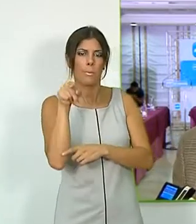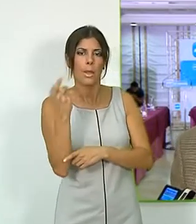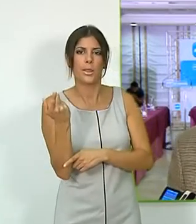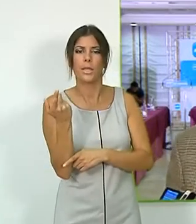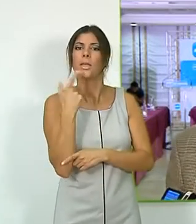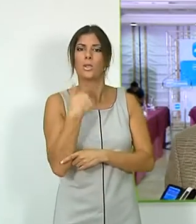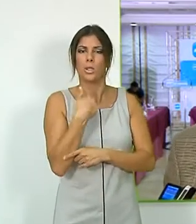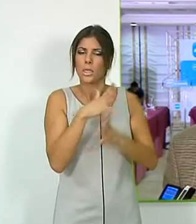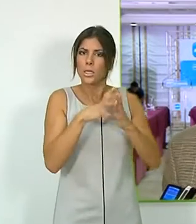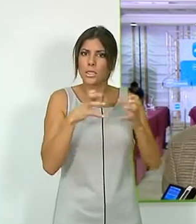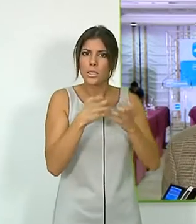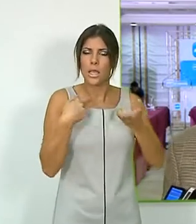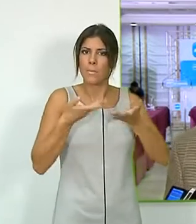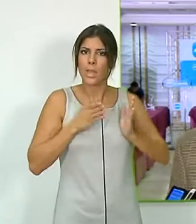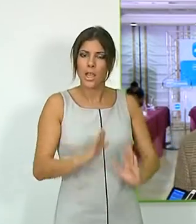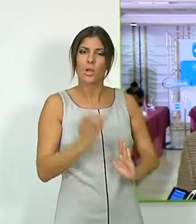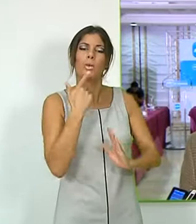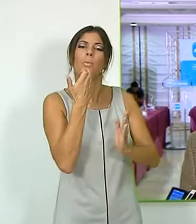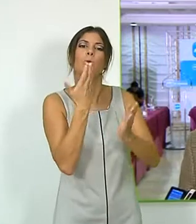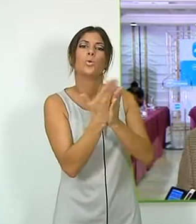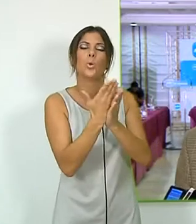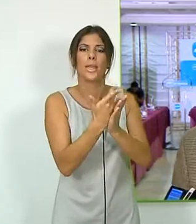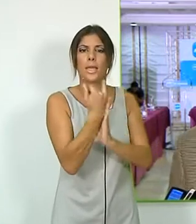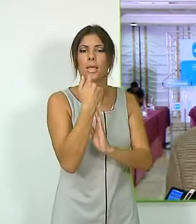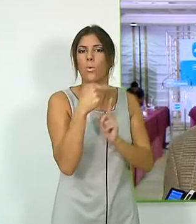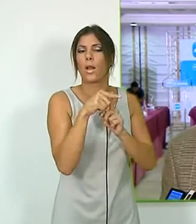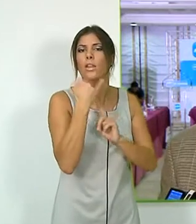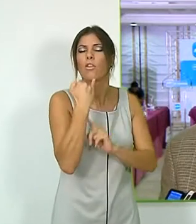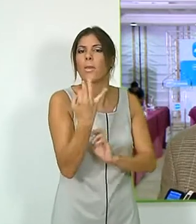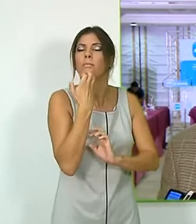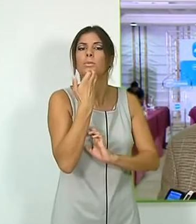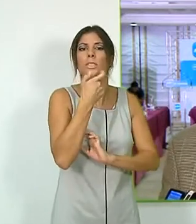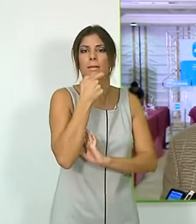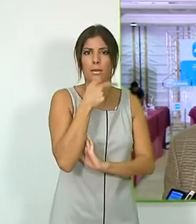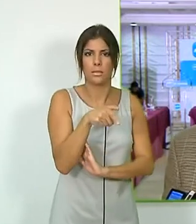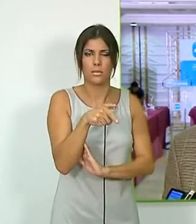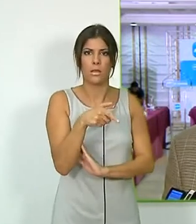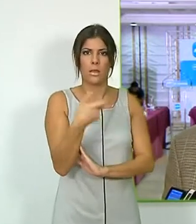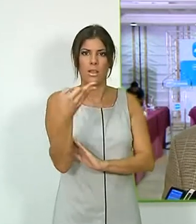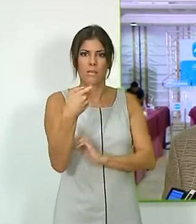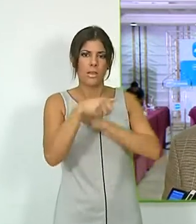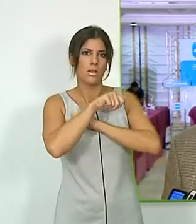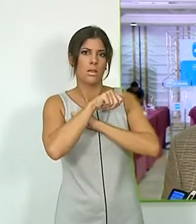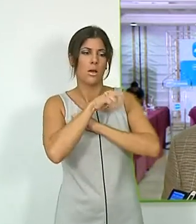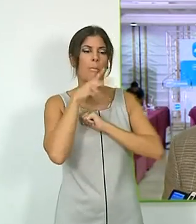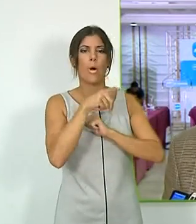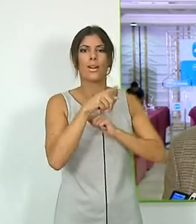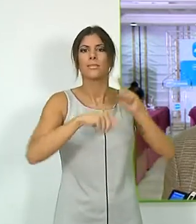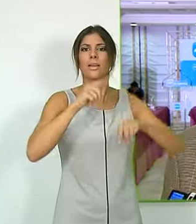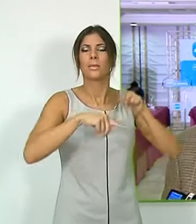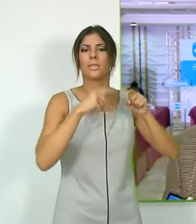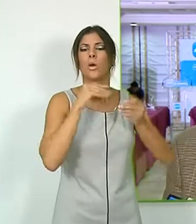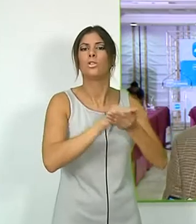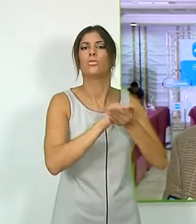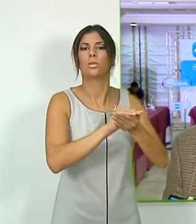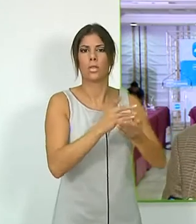que desea que su hijo estudie inglés, por ejemplo, bueno, pues tiene que estar a expensas de un sorteo